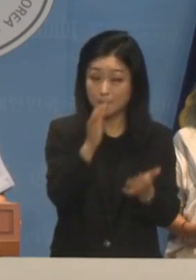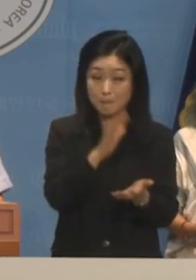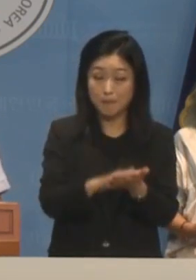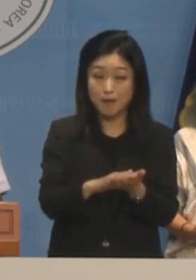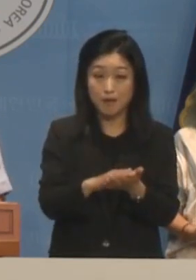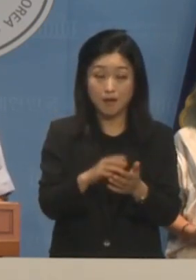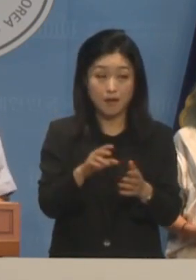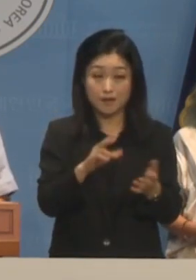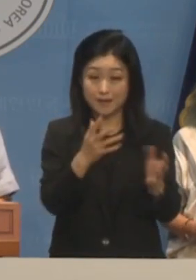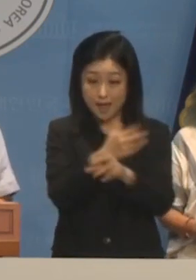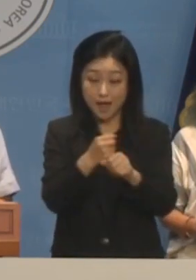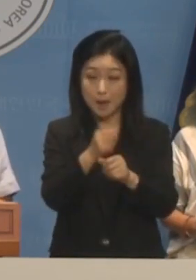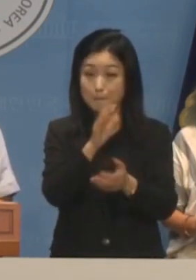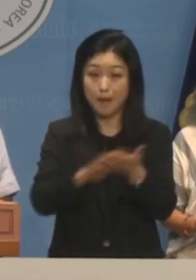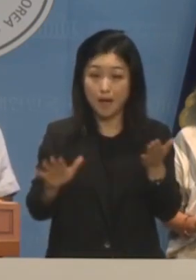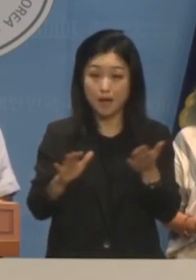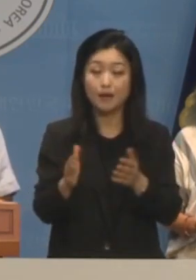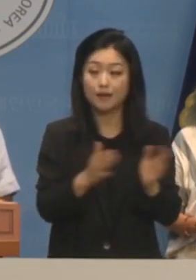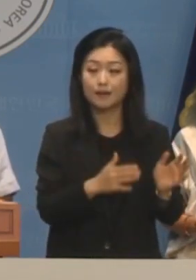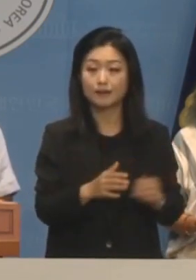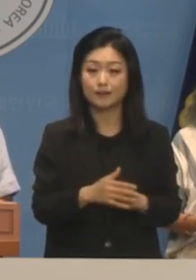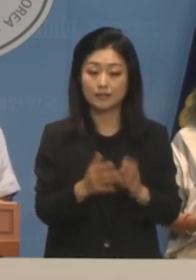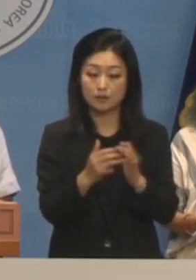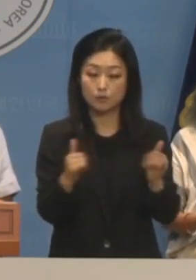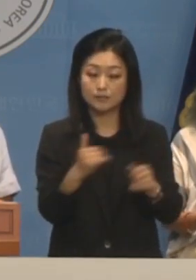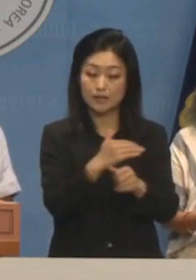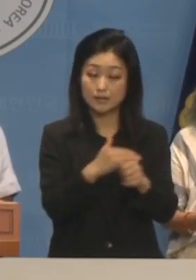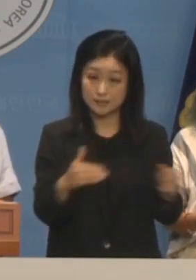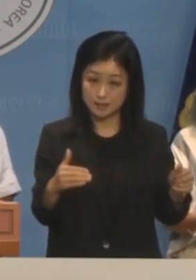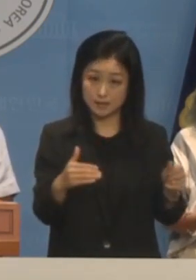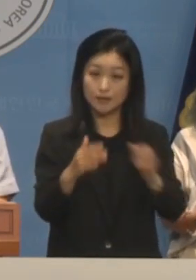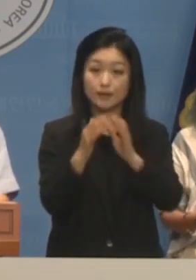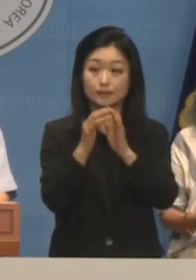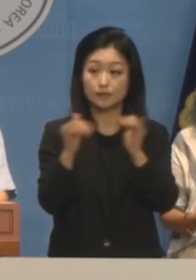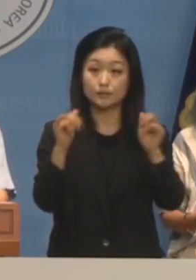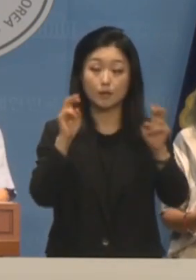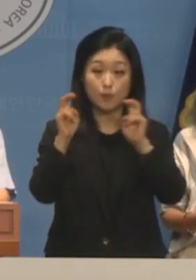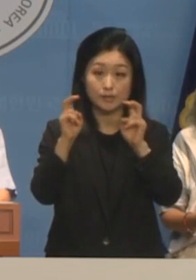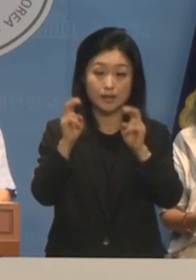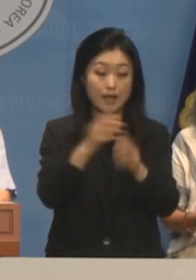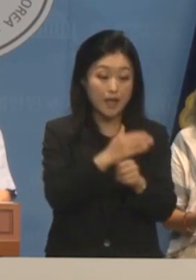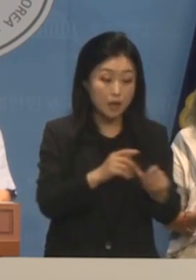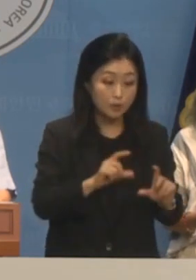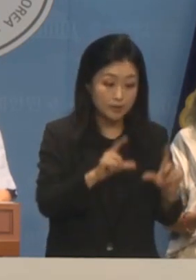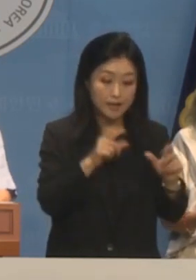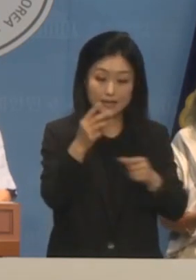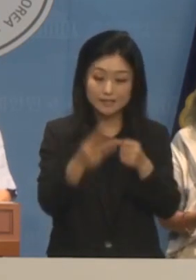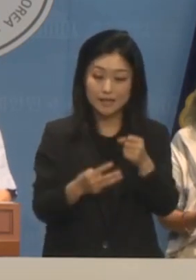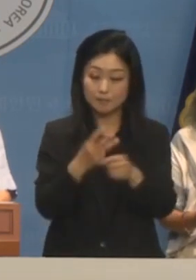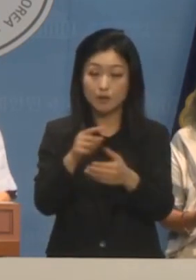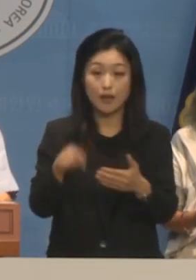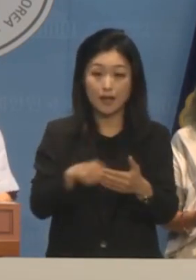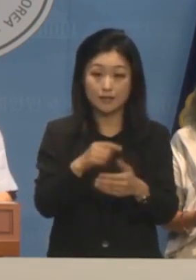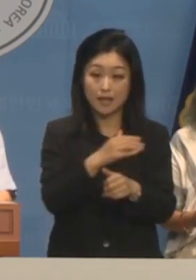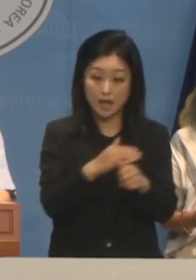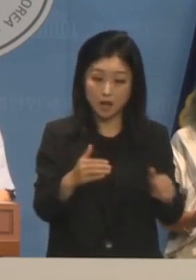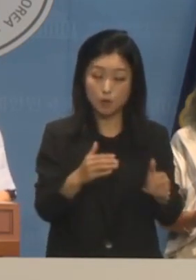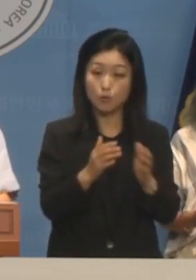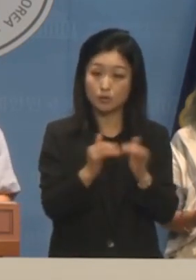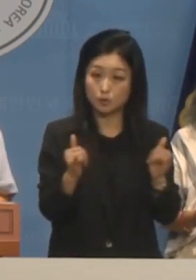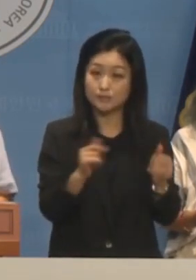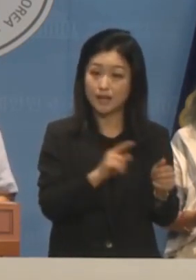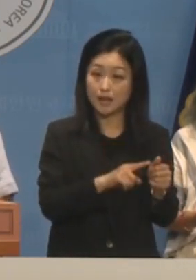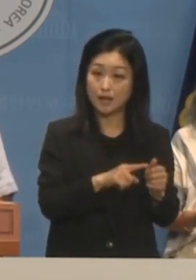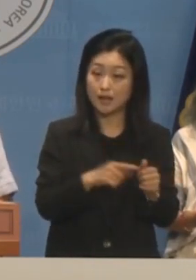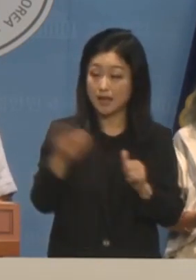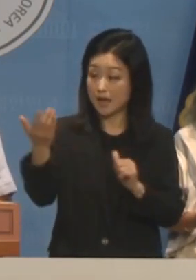근로기준법 25조에 따르면 근로자를 정리해고한 사용자는 근로자를 해고한 날로부터 3년 이내에 해고된 근로자가